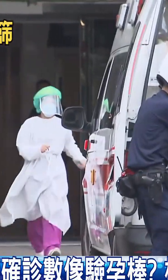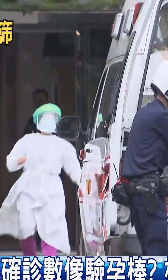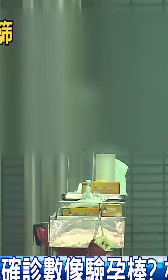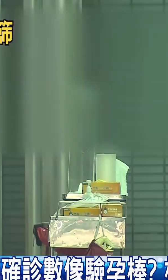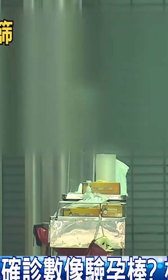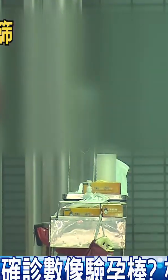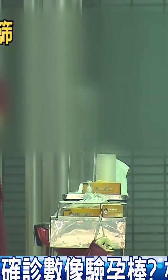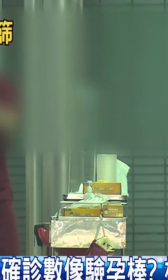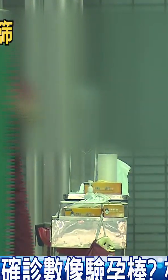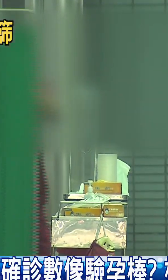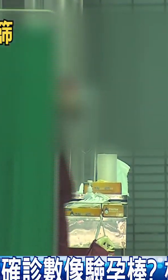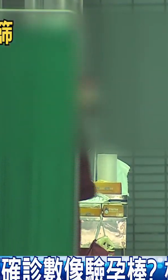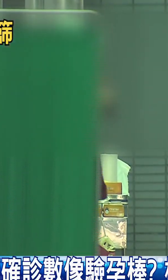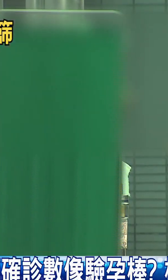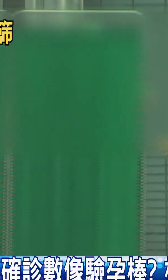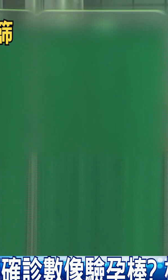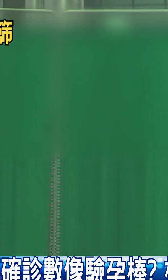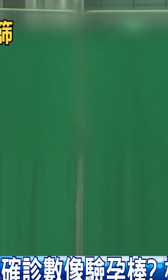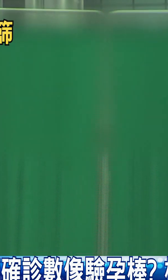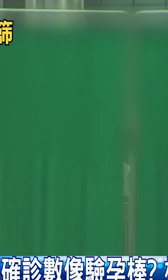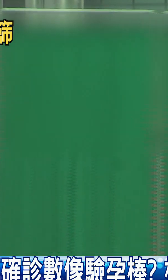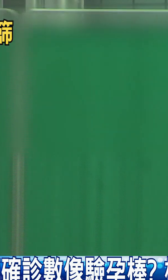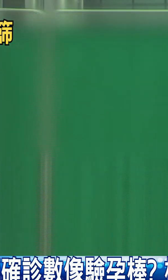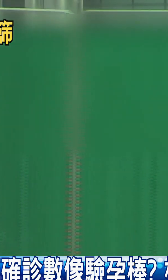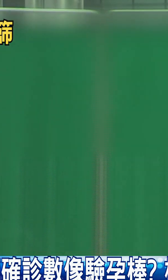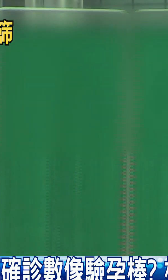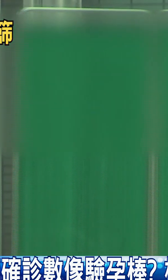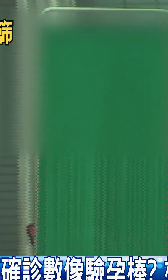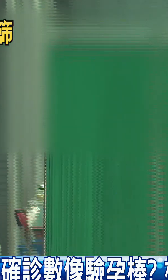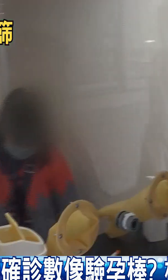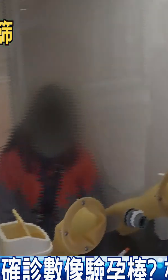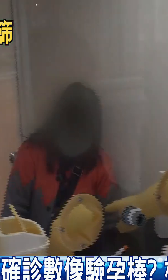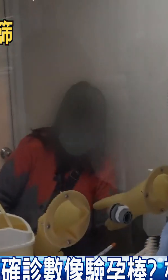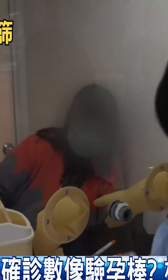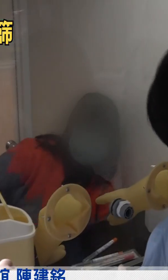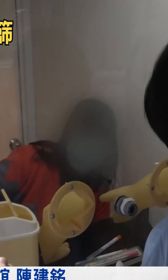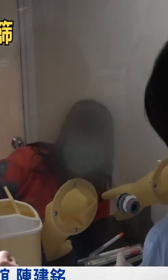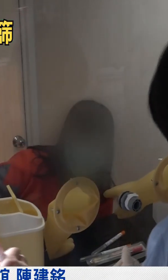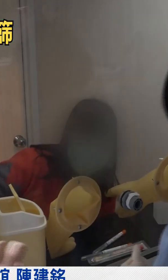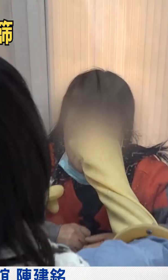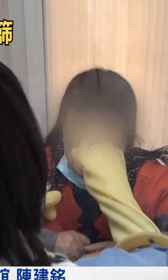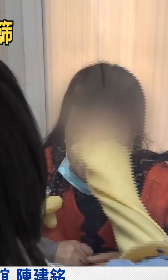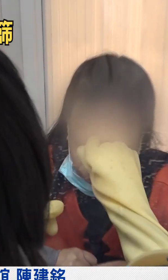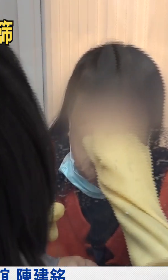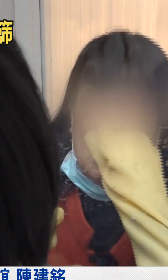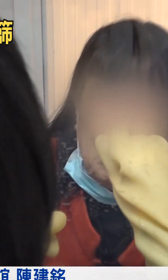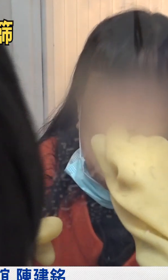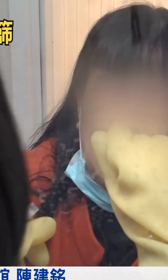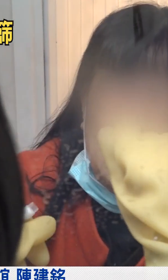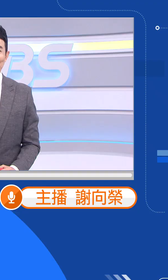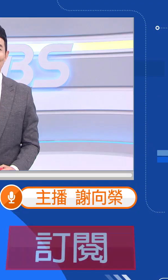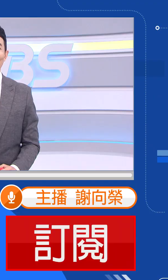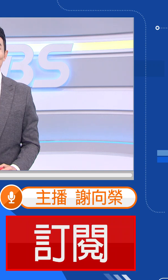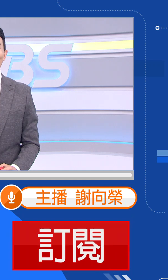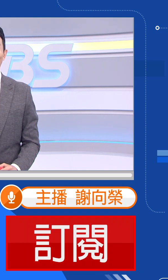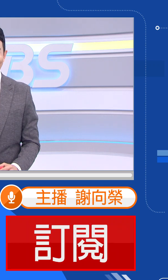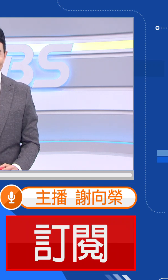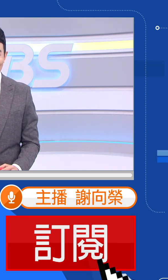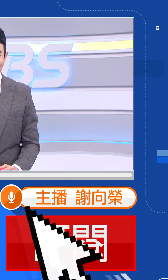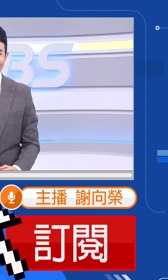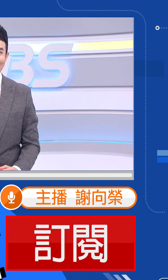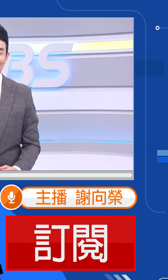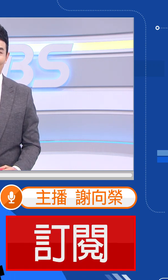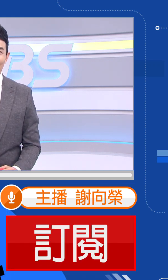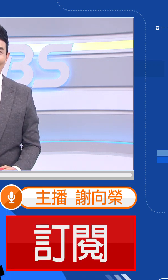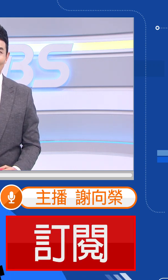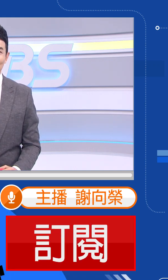哲调整战术，盼打赢这一场严峻的战役。TVBS 新闻，陈建明 DP 台北报道。 请订阅、按